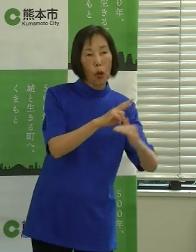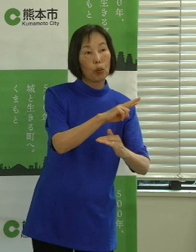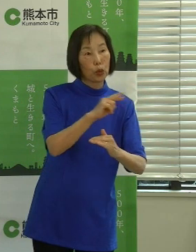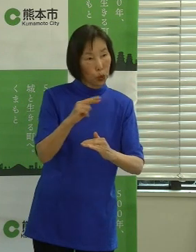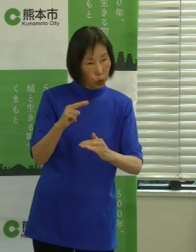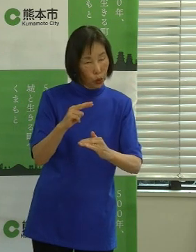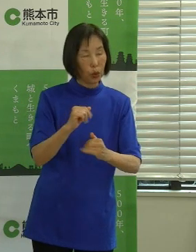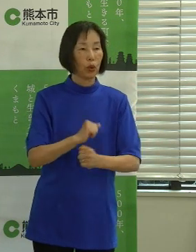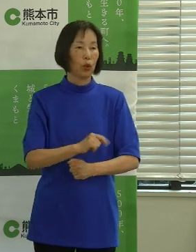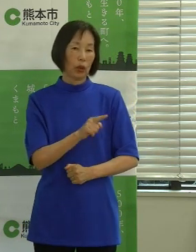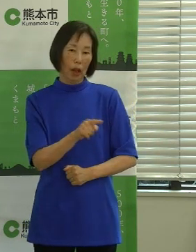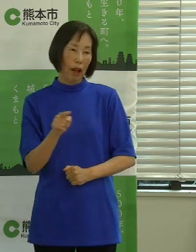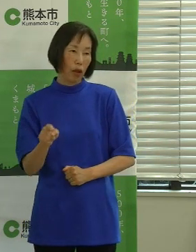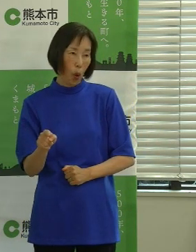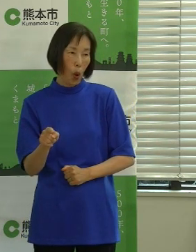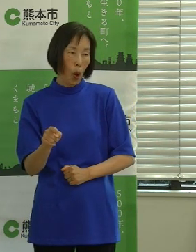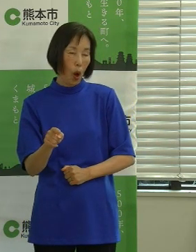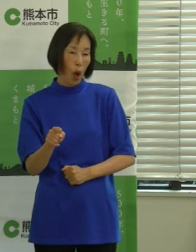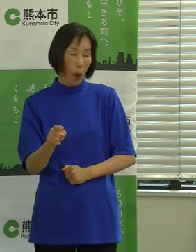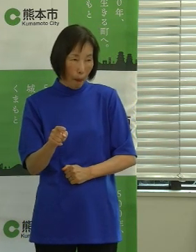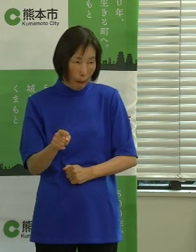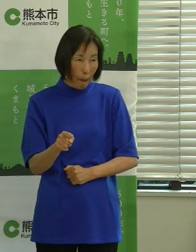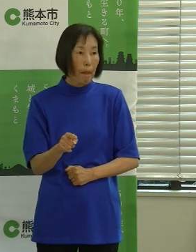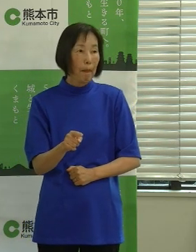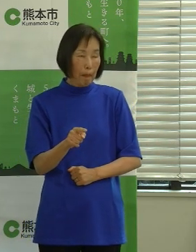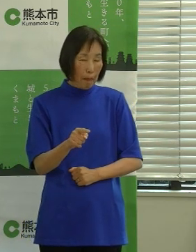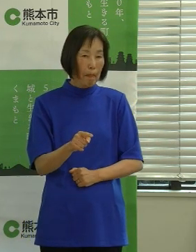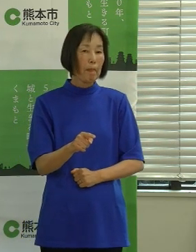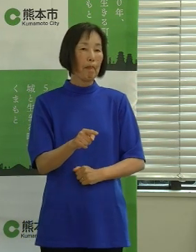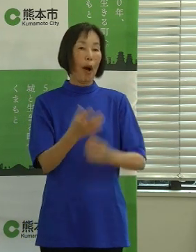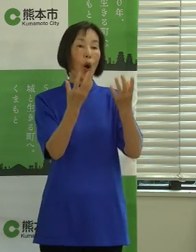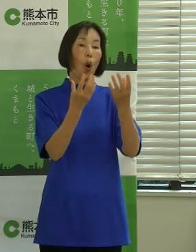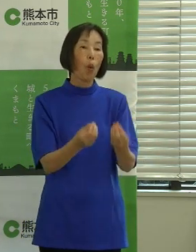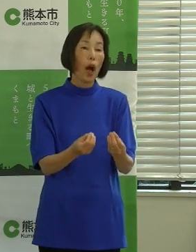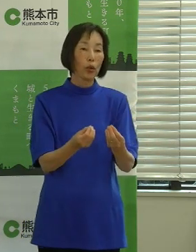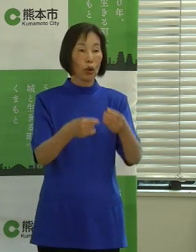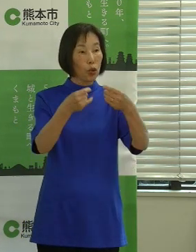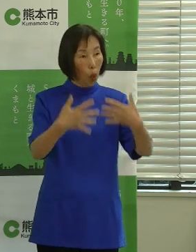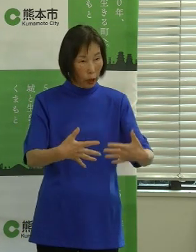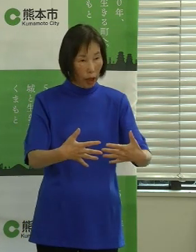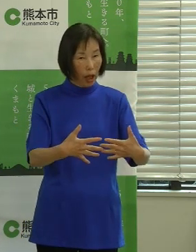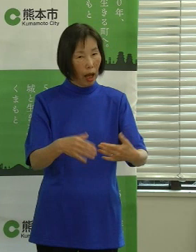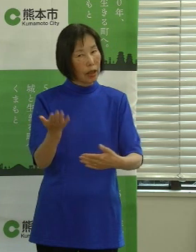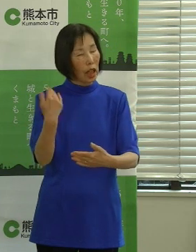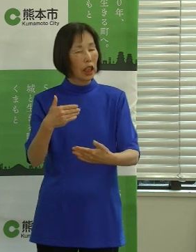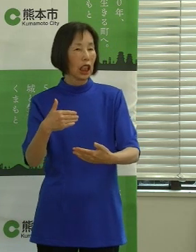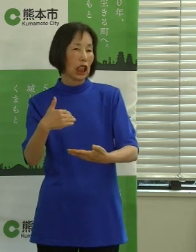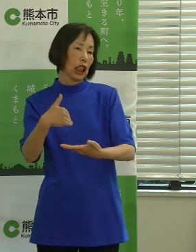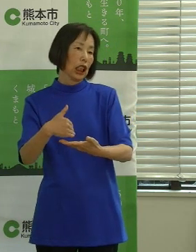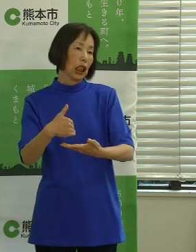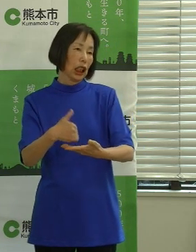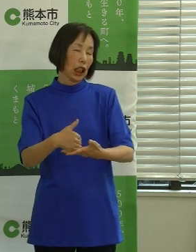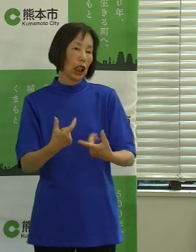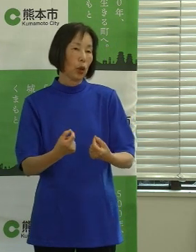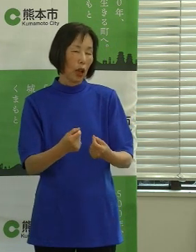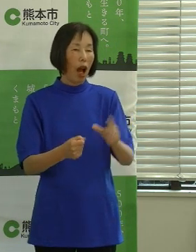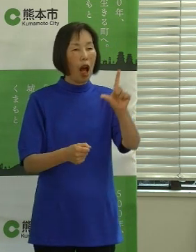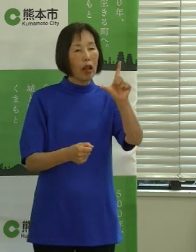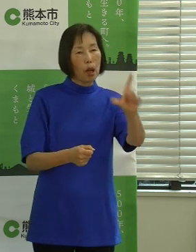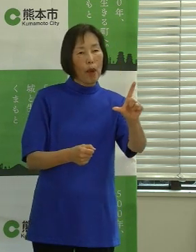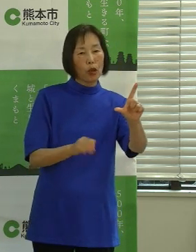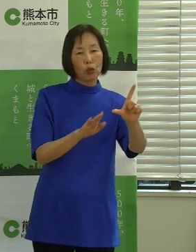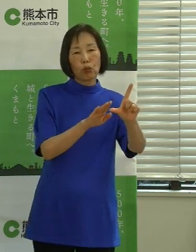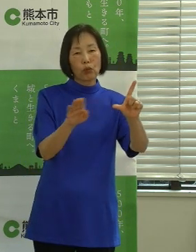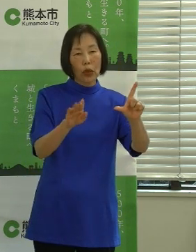も、はい、これを解除する条件なんですけども、先ほどおっしゃってたようにそのレベル1になれば